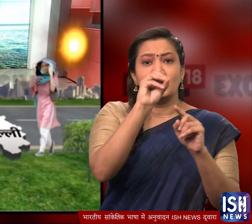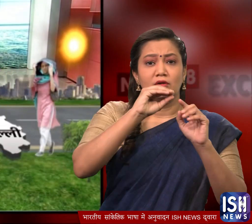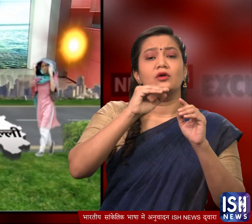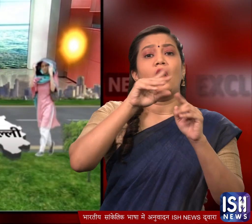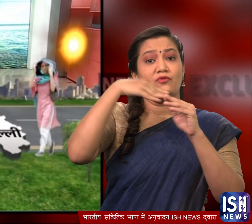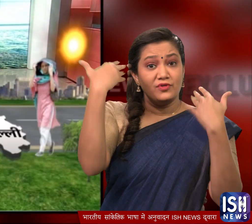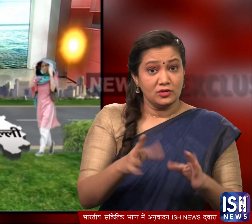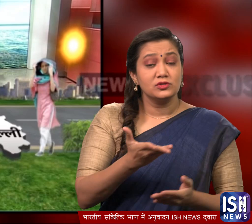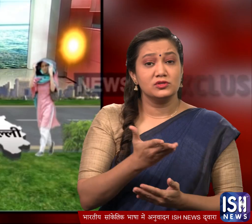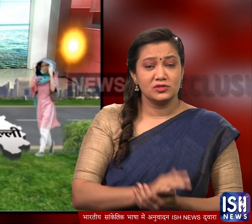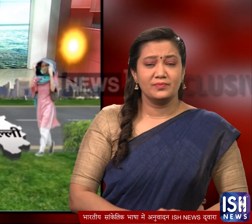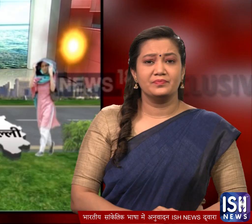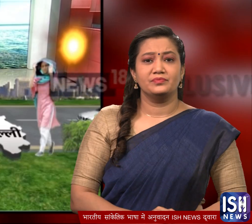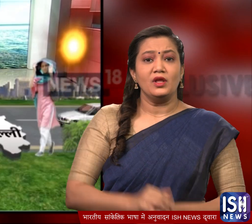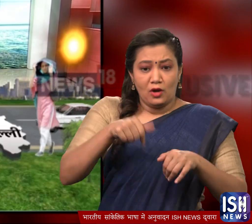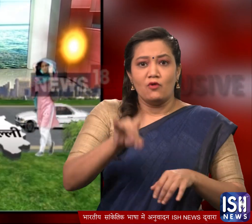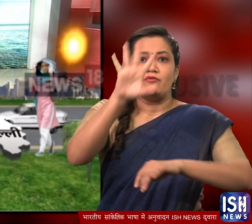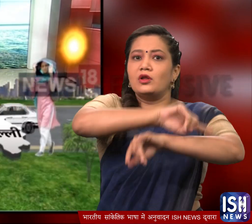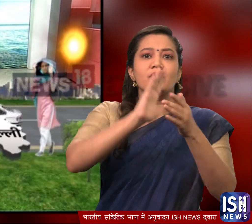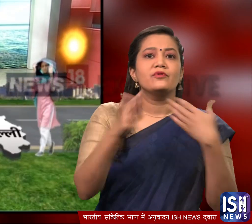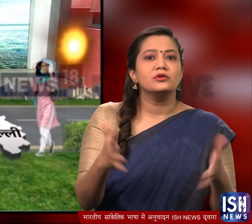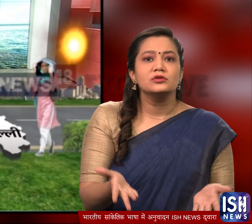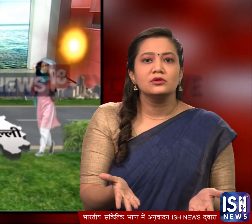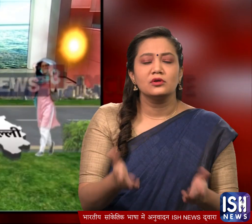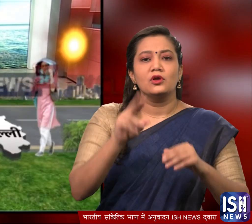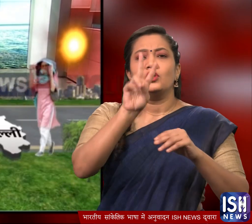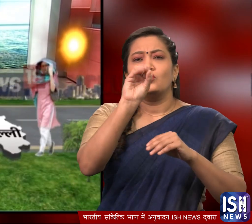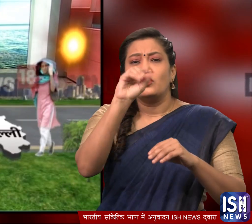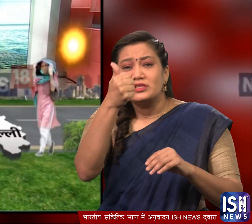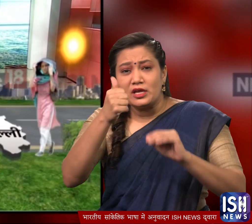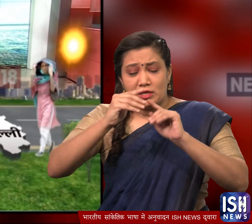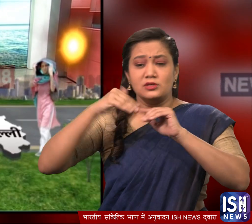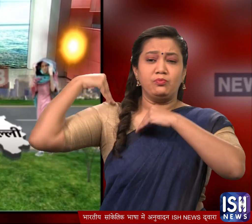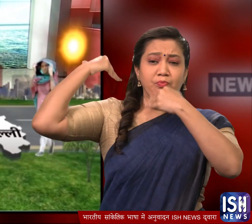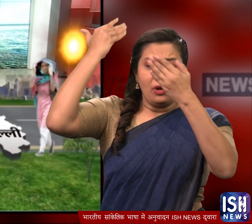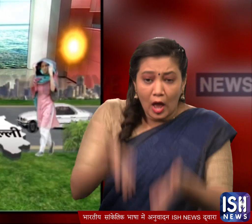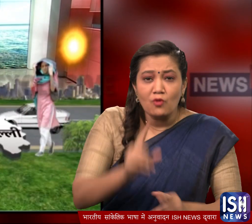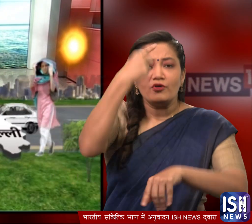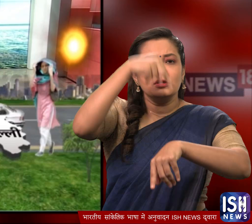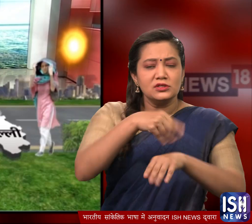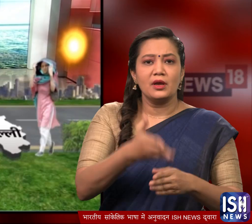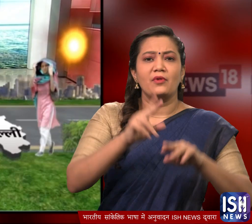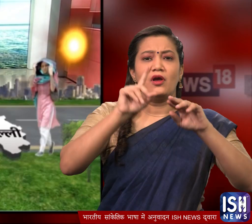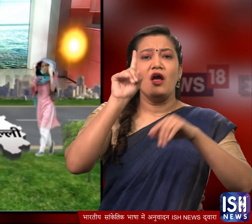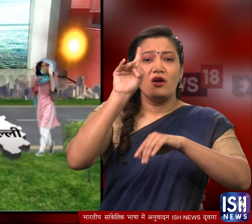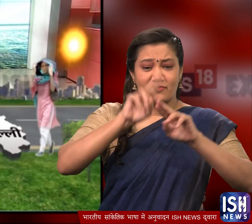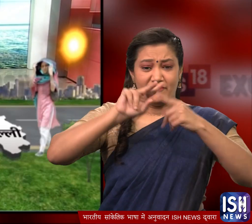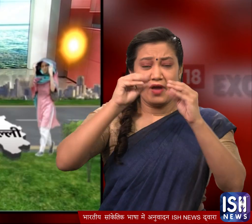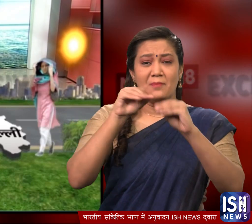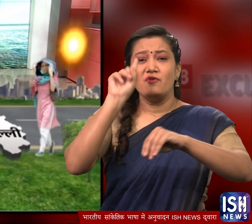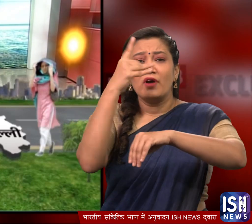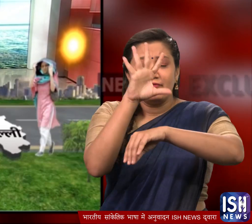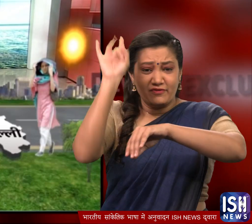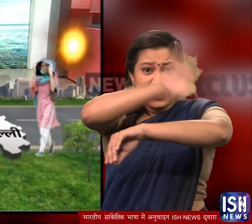डिग्री के पार रिकॉर्ड किया जा चुका है, जबकि अभी आधा महीना भी नहीं बीता है। 2006 के बाद ऐसा पहली बार हुआ जब फरवरी के पहले 15 दिन